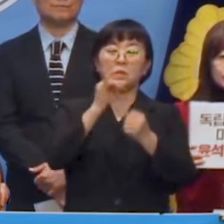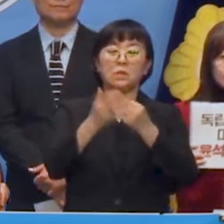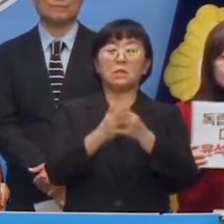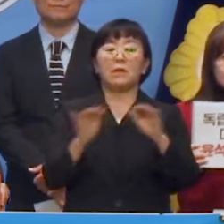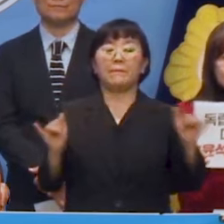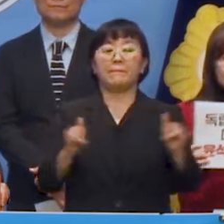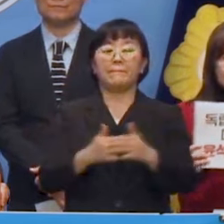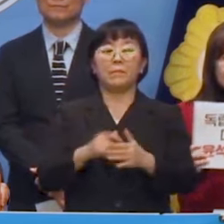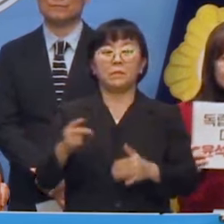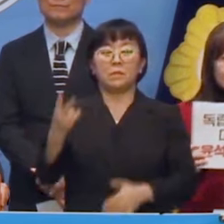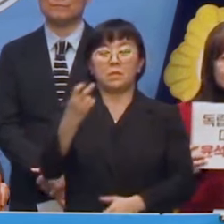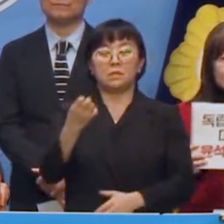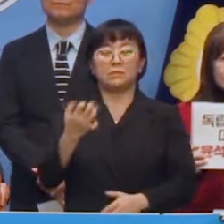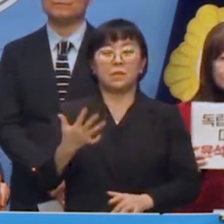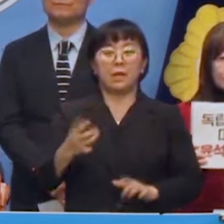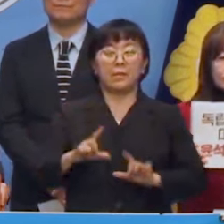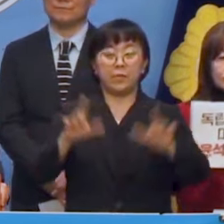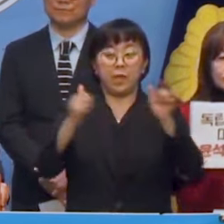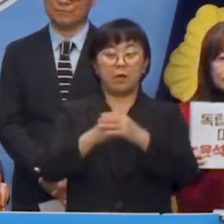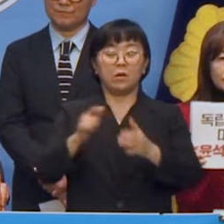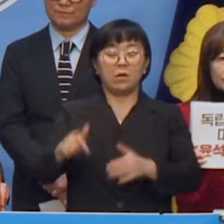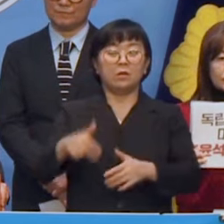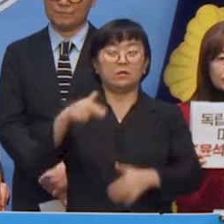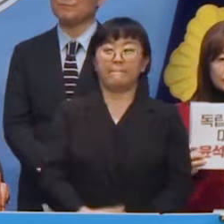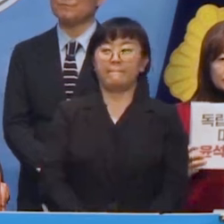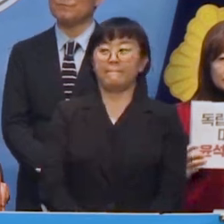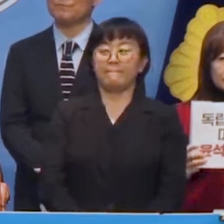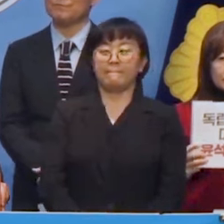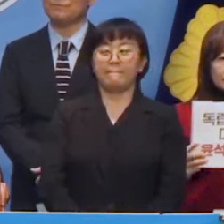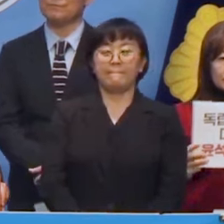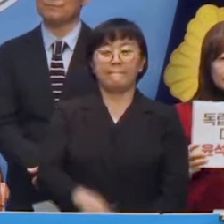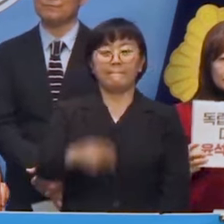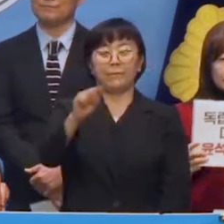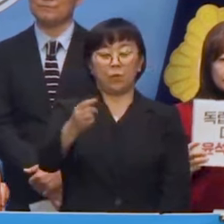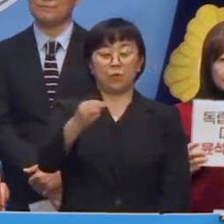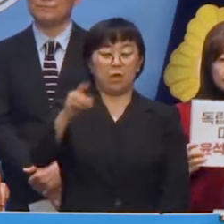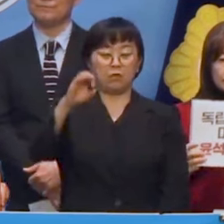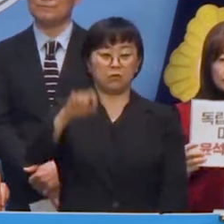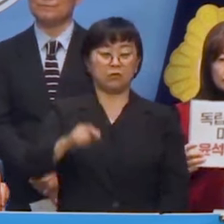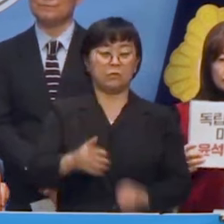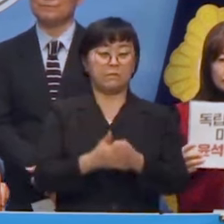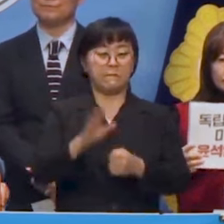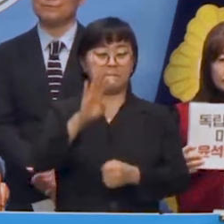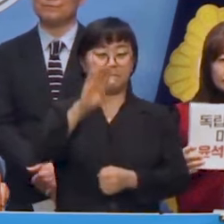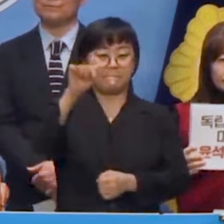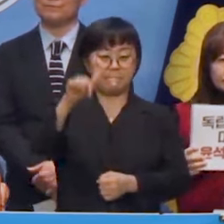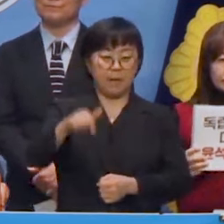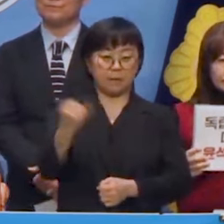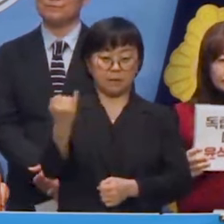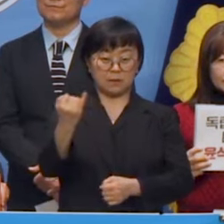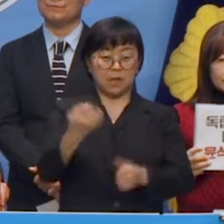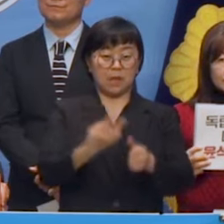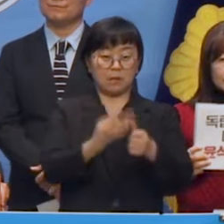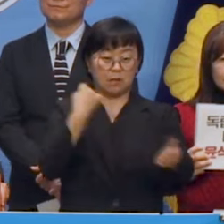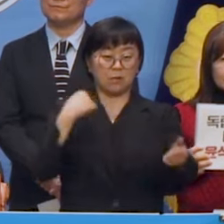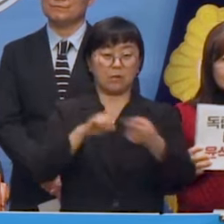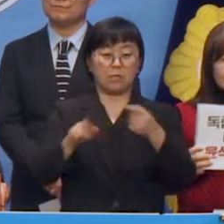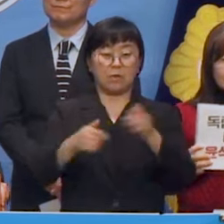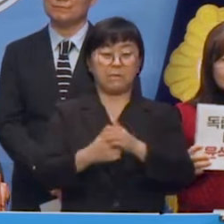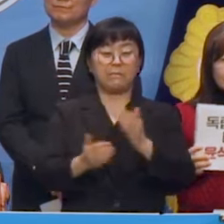이자가 2024년에 전두환 아닙니까? 도태우는 박근혜 탄핵이 부당하다고 떠들고